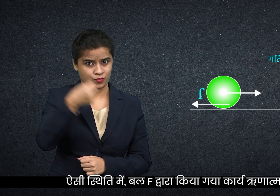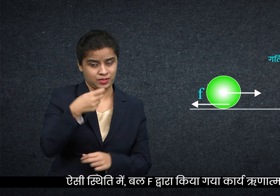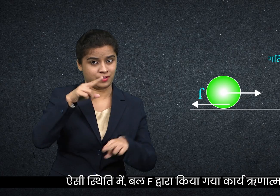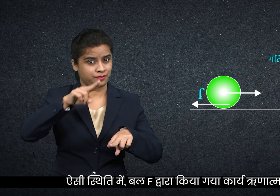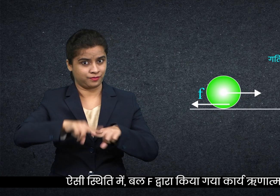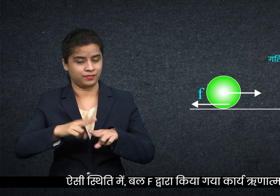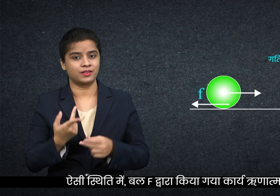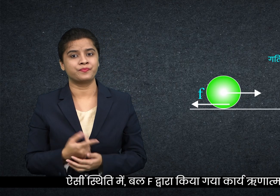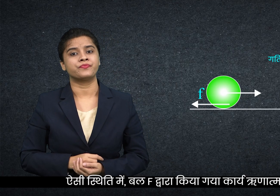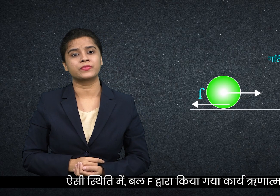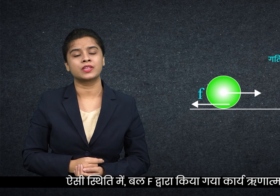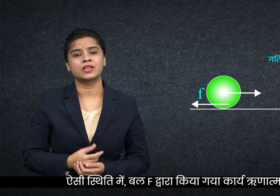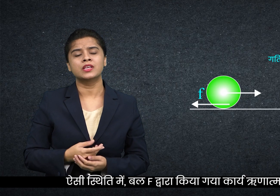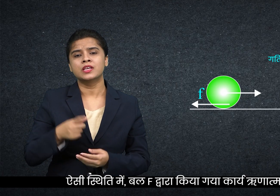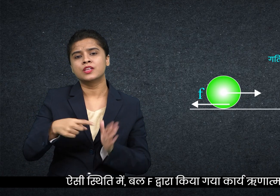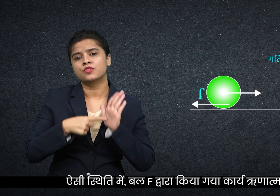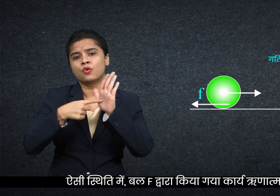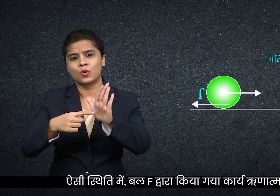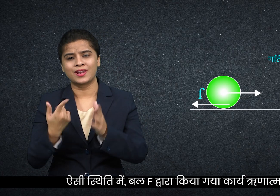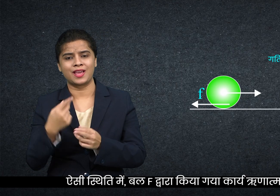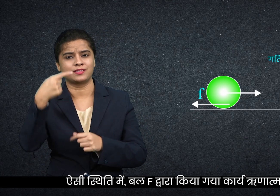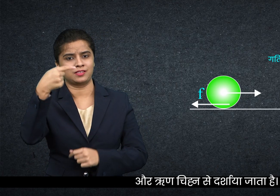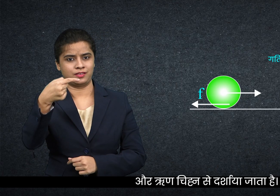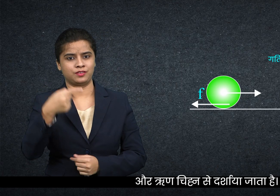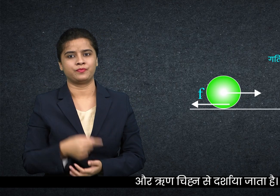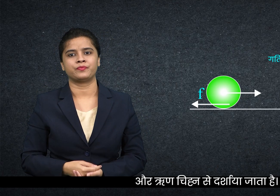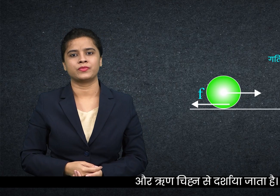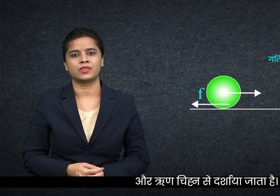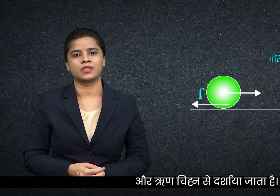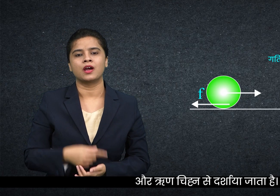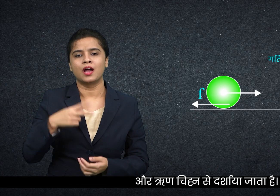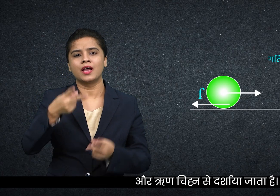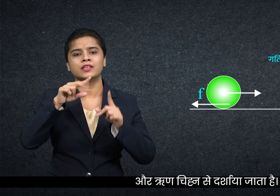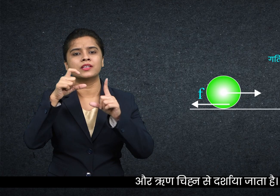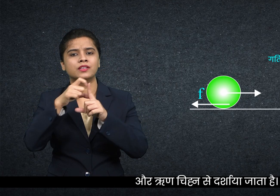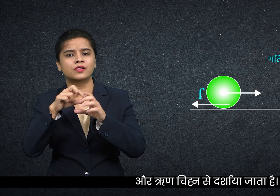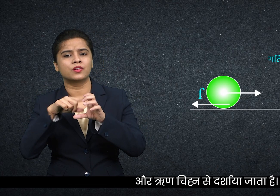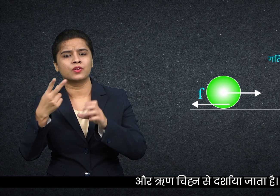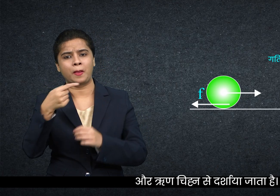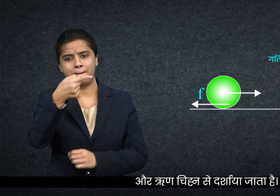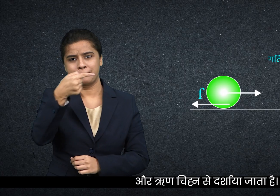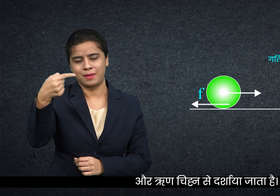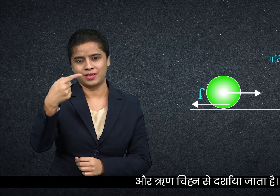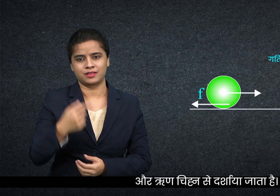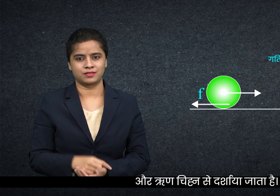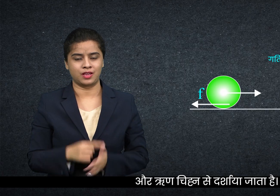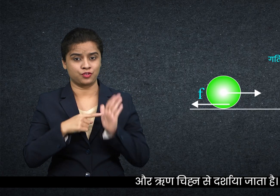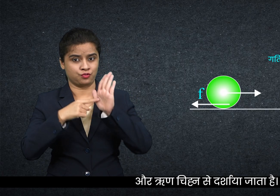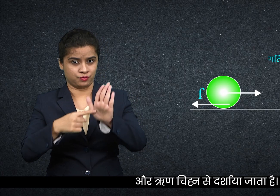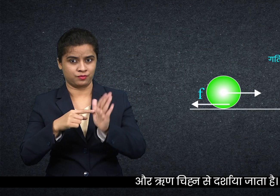कार्य ऋणात्मक माना जाता है और ऋण चिन्ह से दर्शाया जाता है।